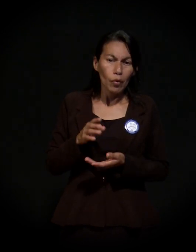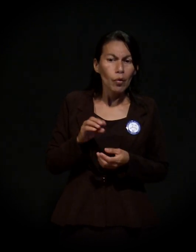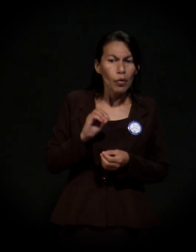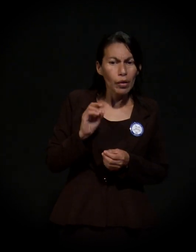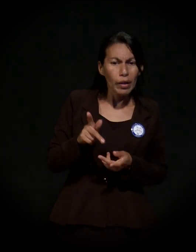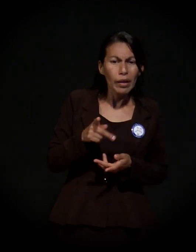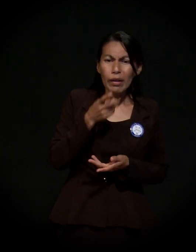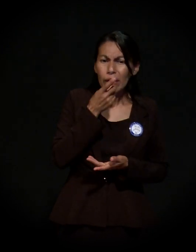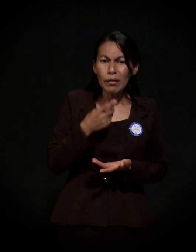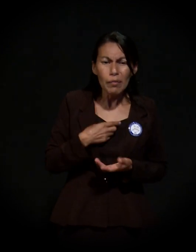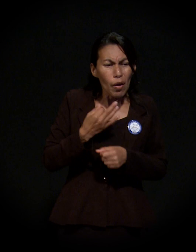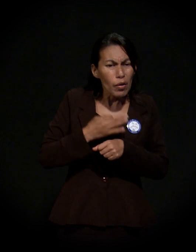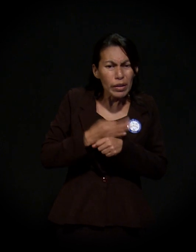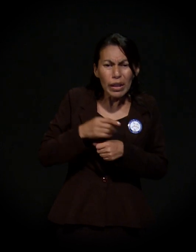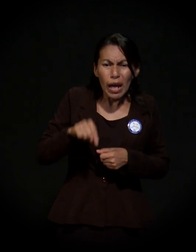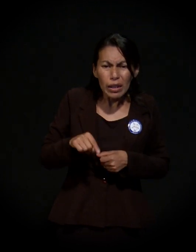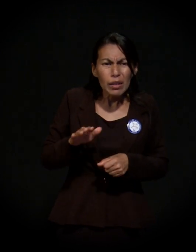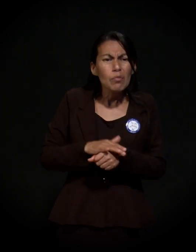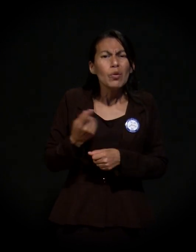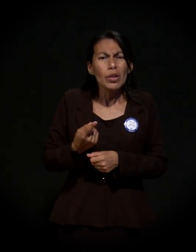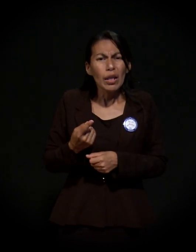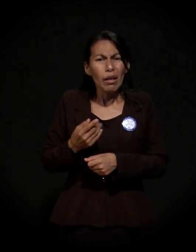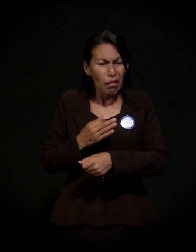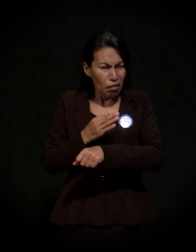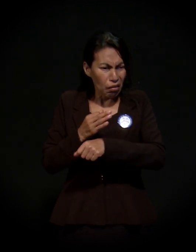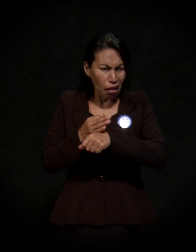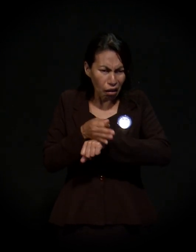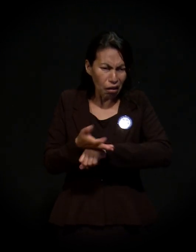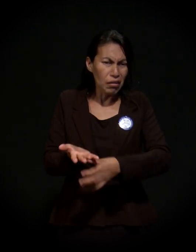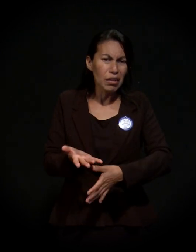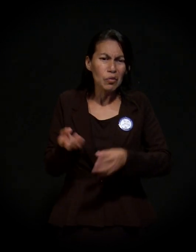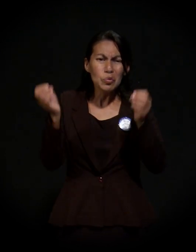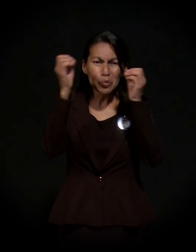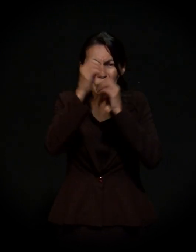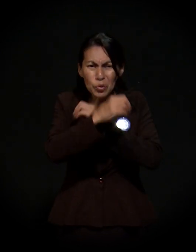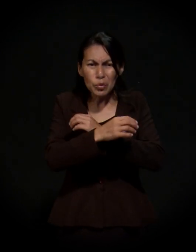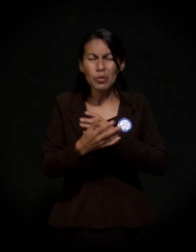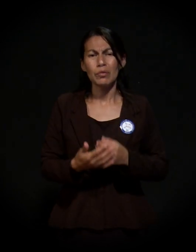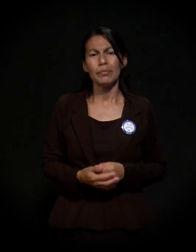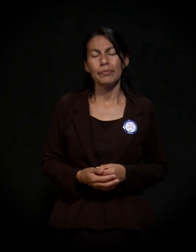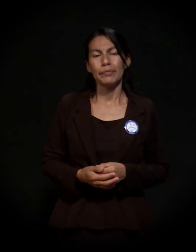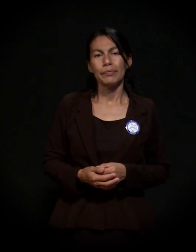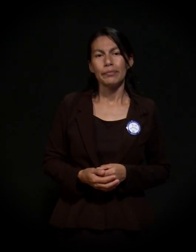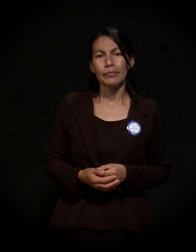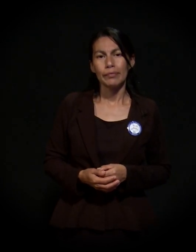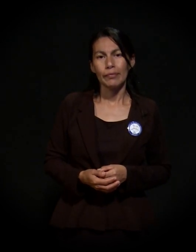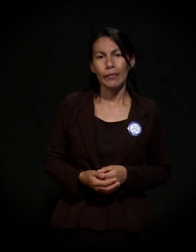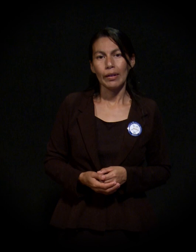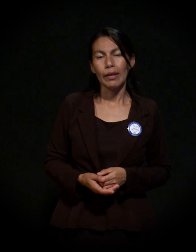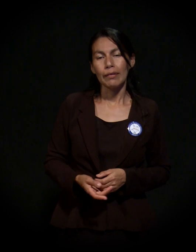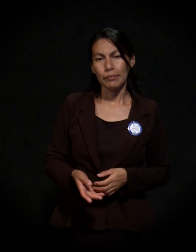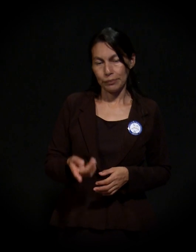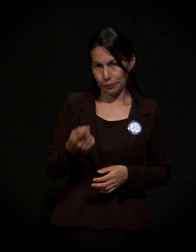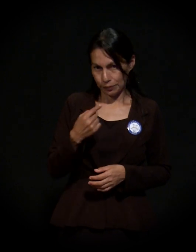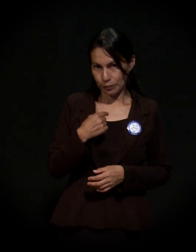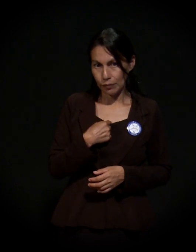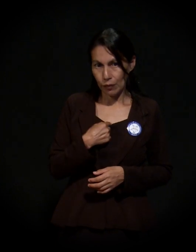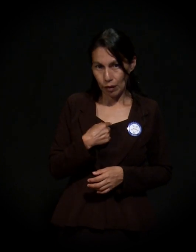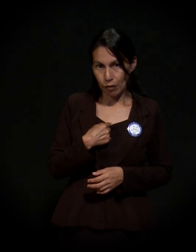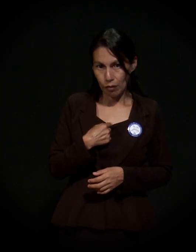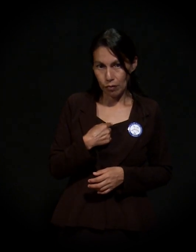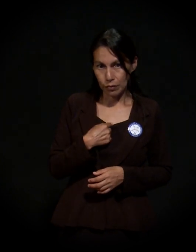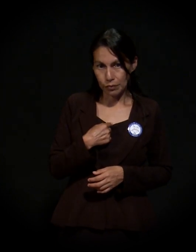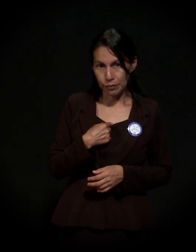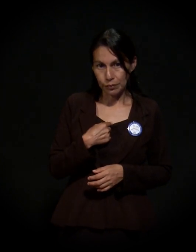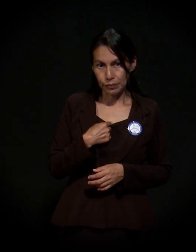dime, ¿por qué estás aquí ahora, a estas horas, ya oscuro? Y dice, es que